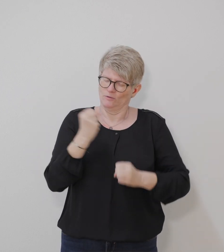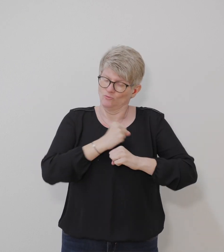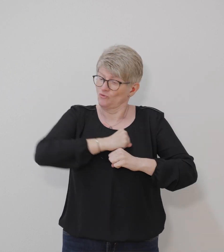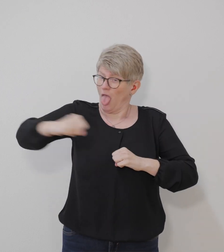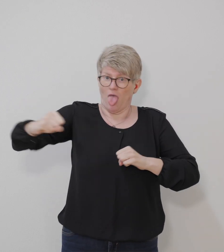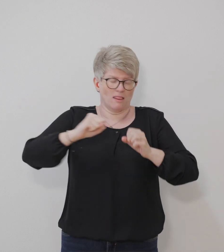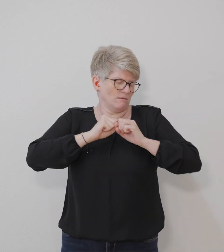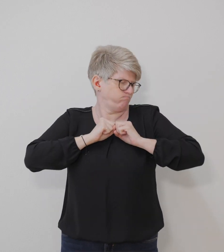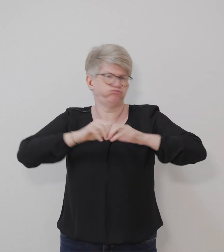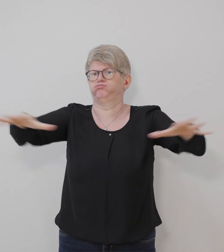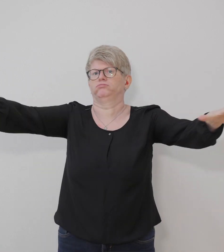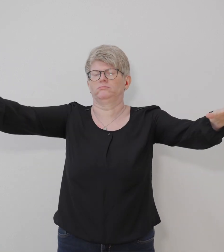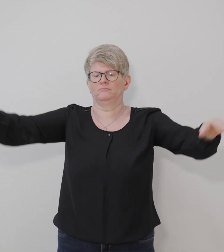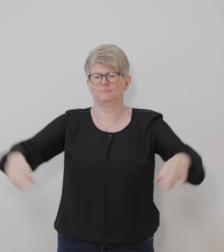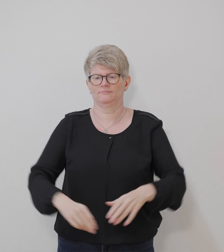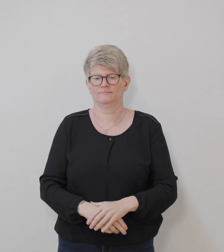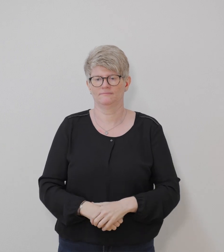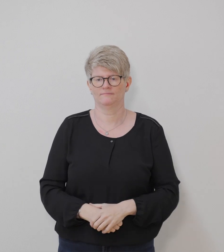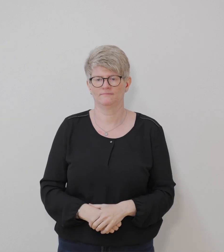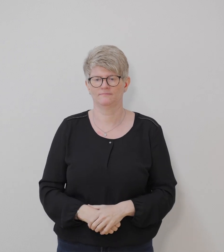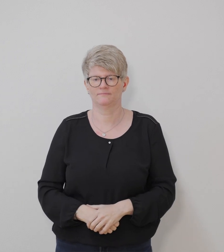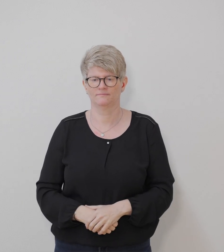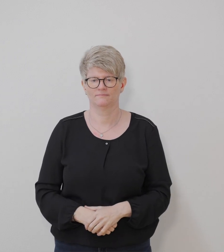Aus den Notizen des Journalisten Karl B.